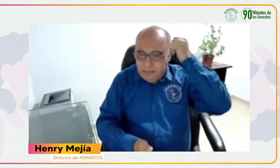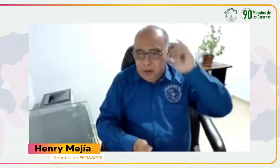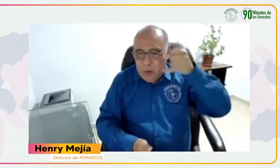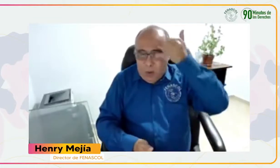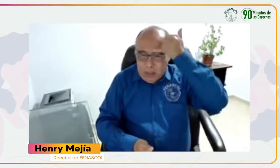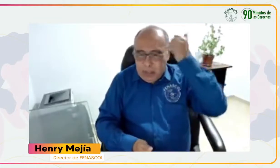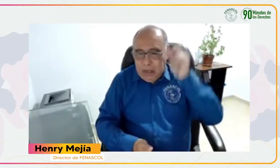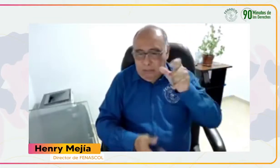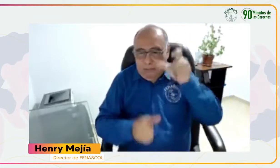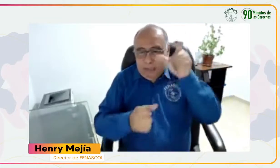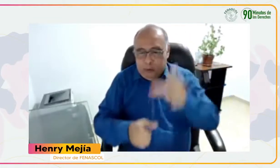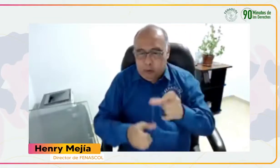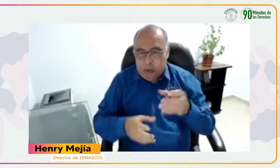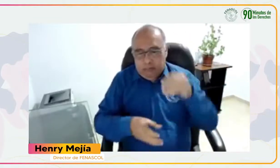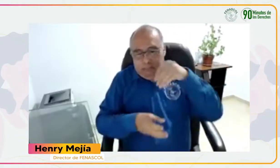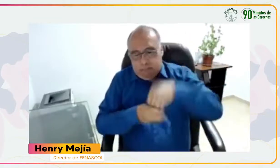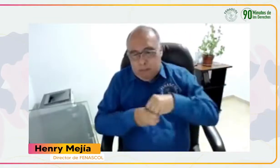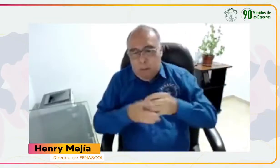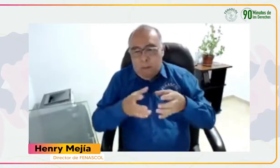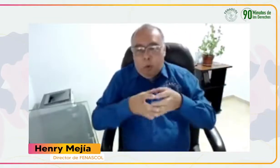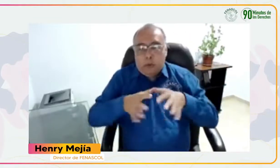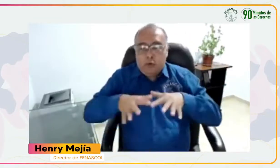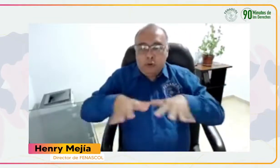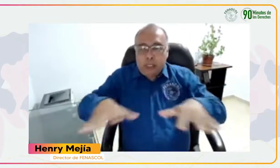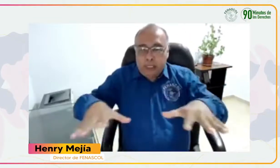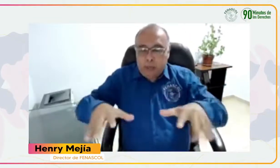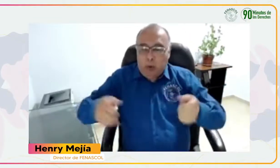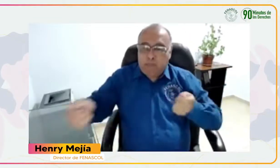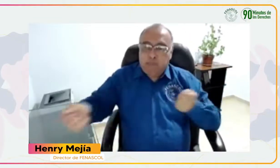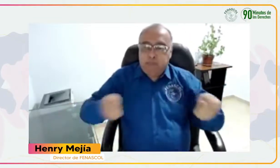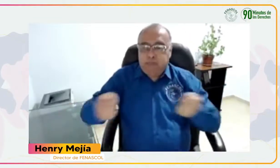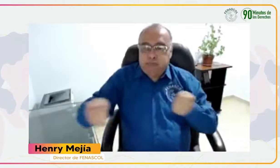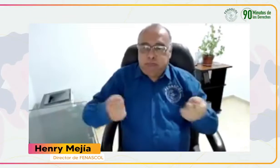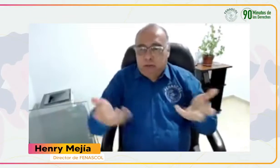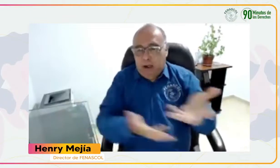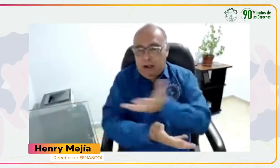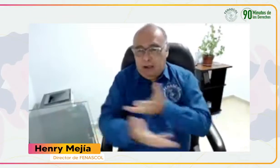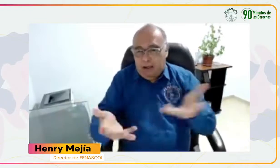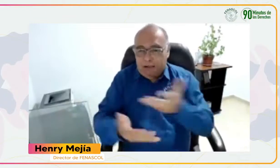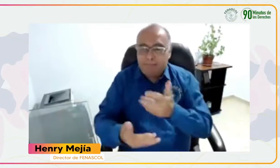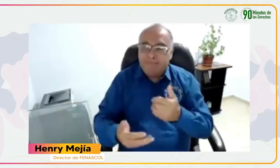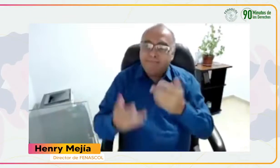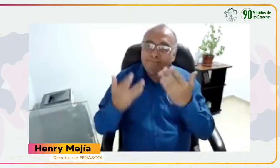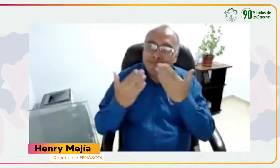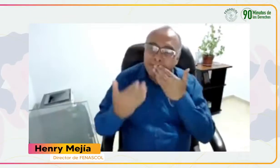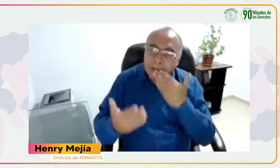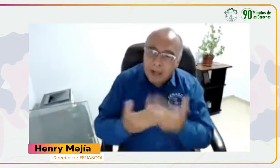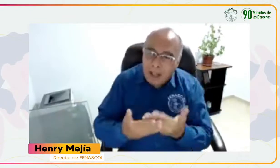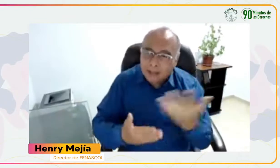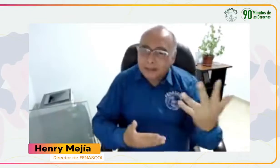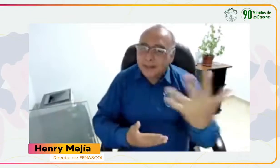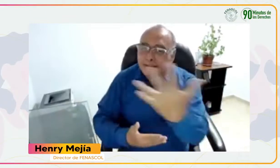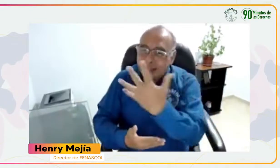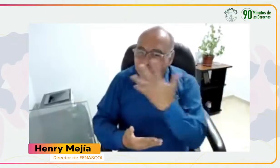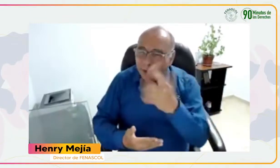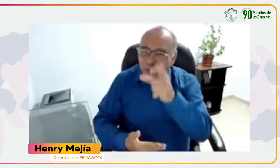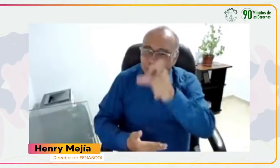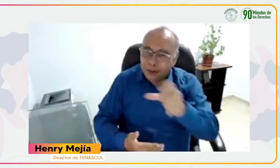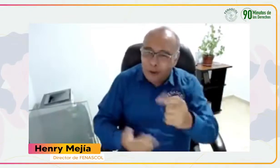dejar a Joaquín, quien nos va a acompañar como moderador en este espacio. Él hace parte del movimiento asociativo de la Federación.